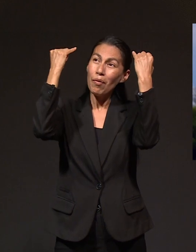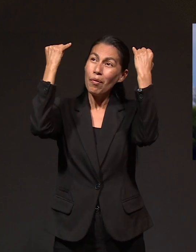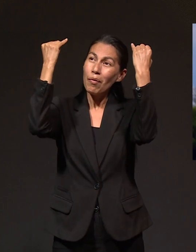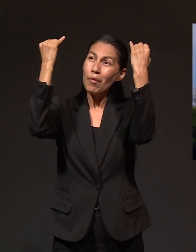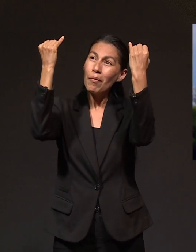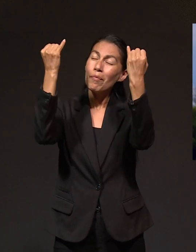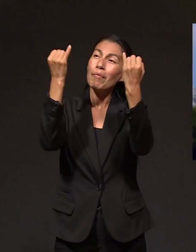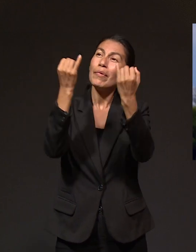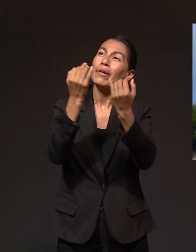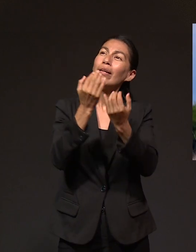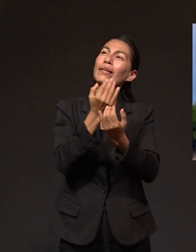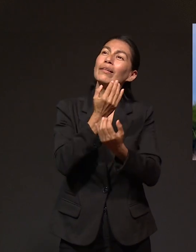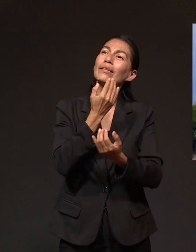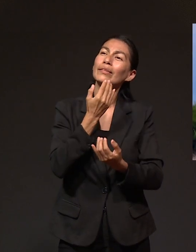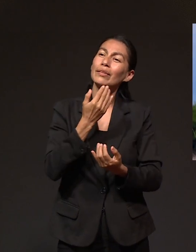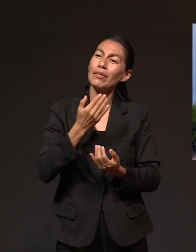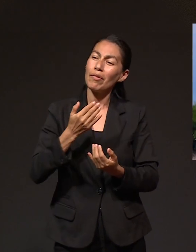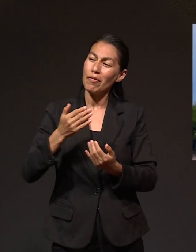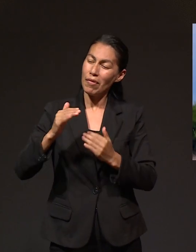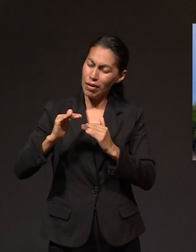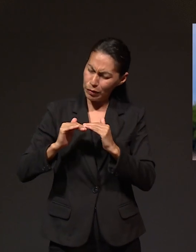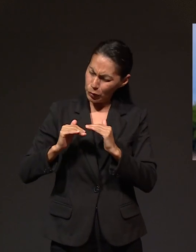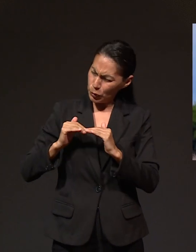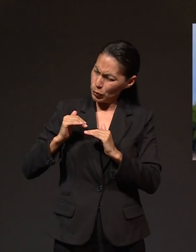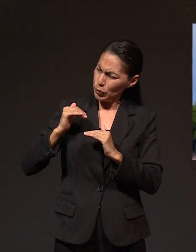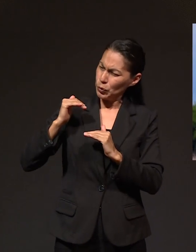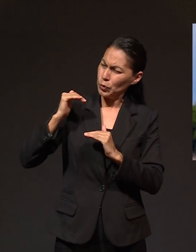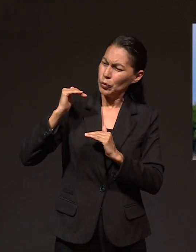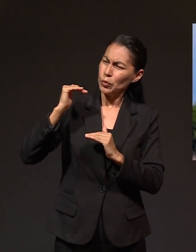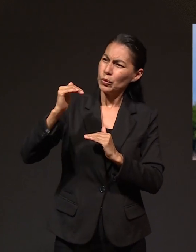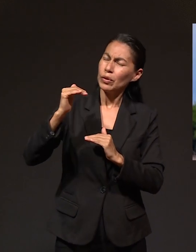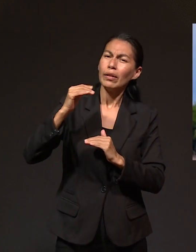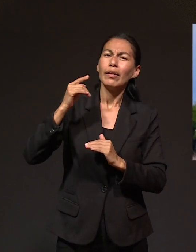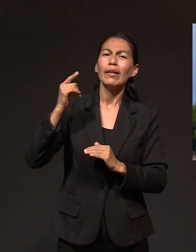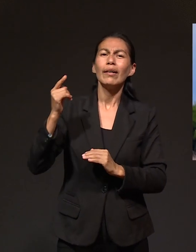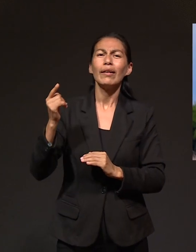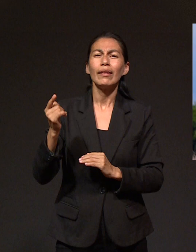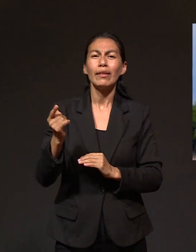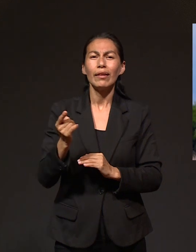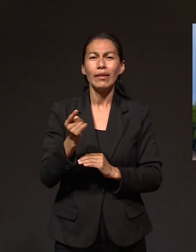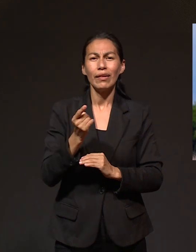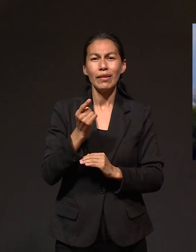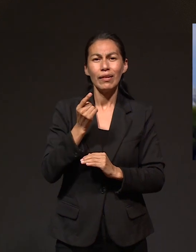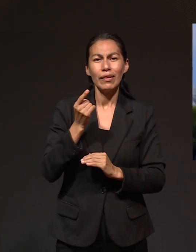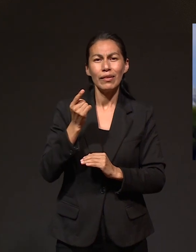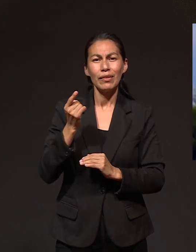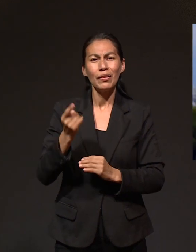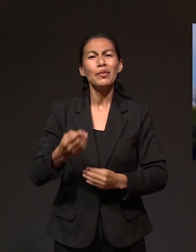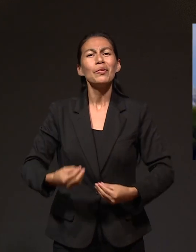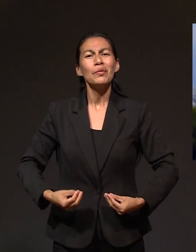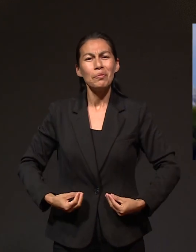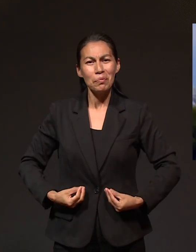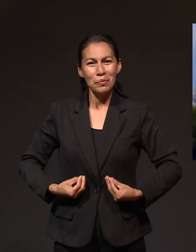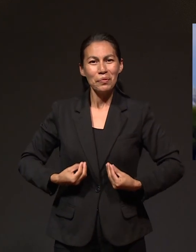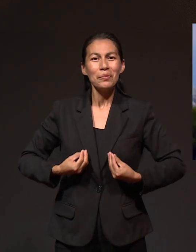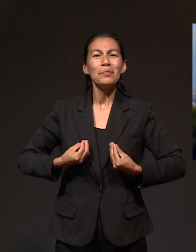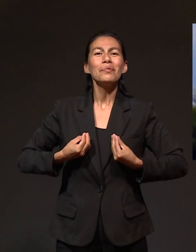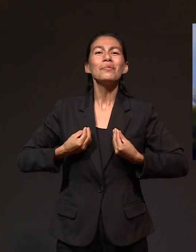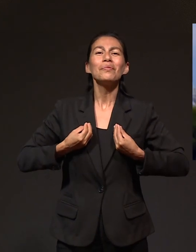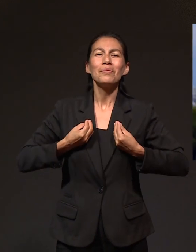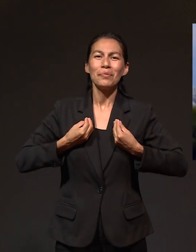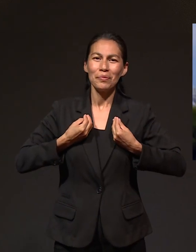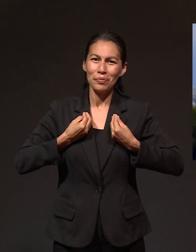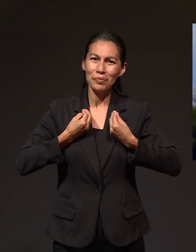Aleluya, su nombre es Jehová, Él es